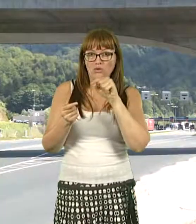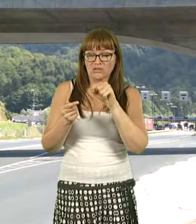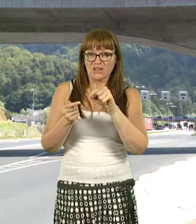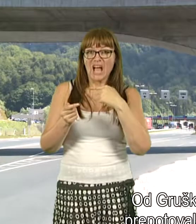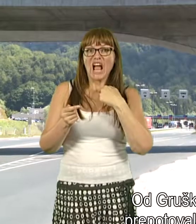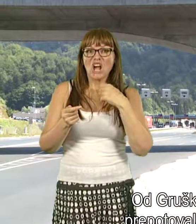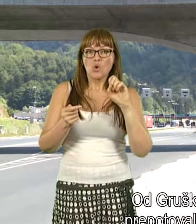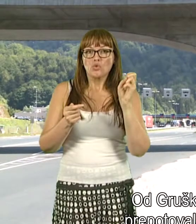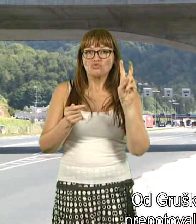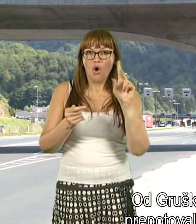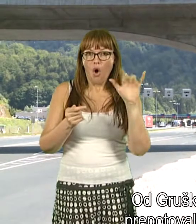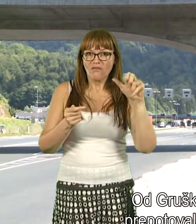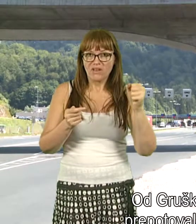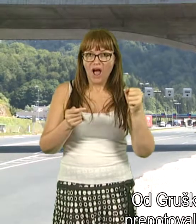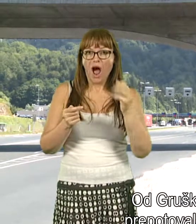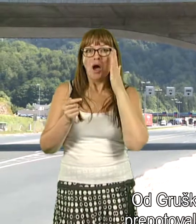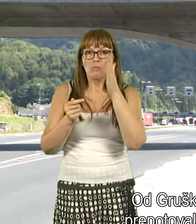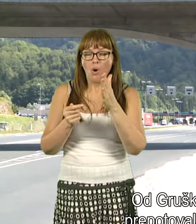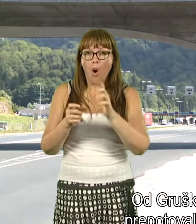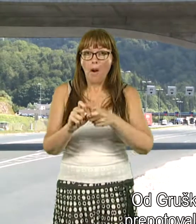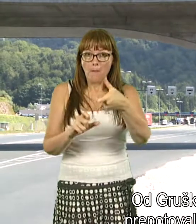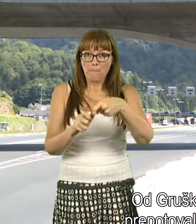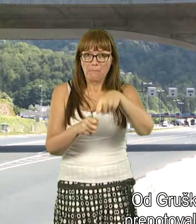Od Gruškovja bo Plamenica prepotovala še